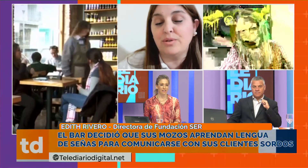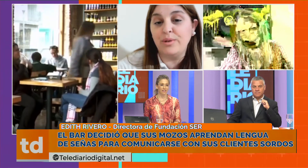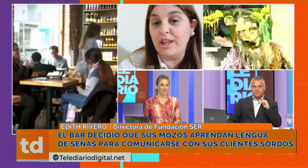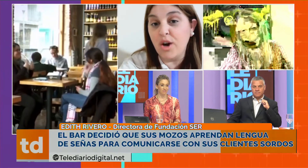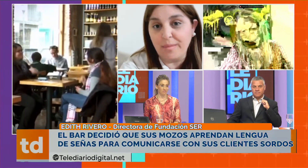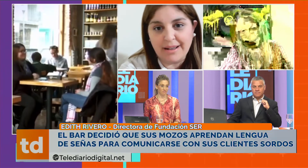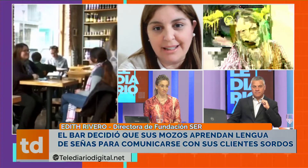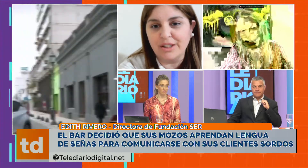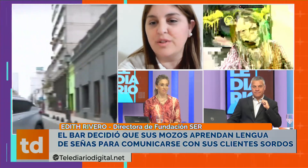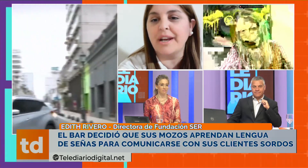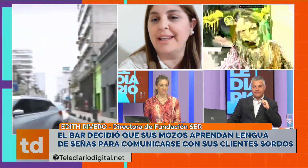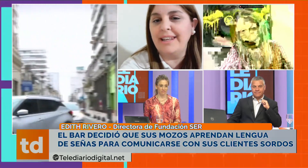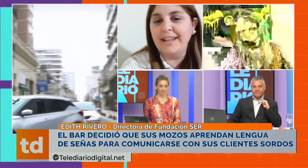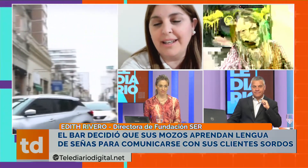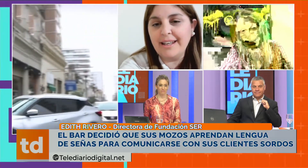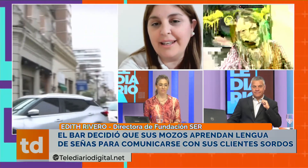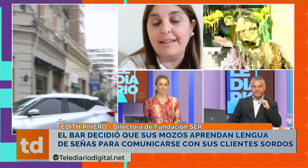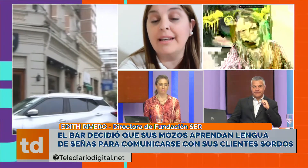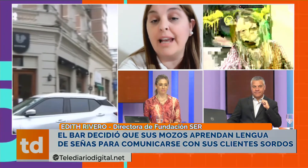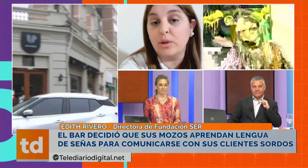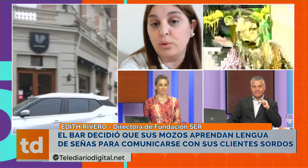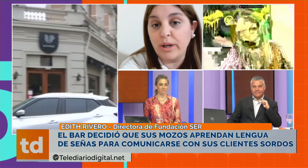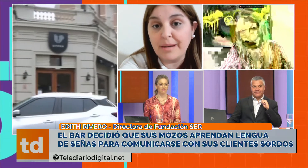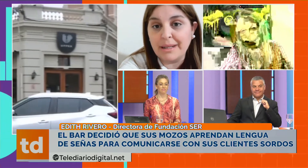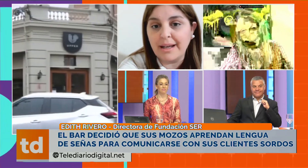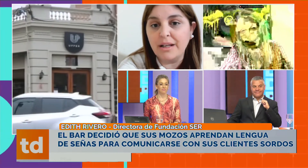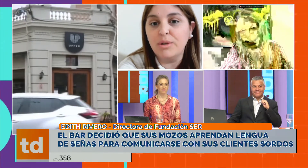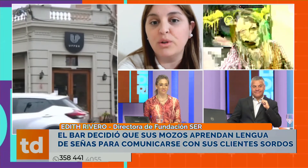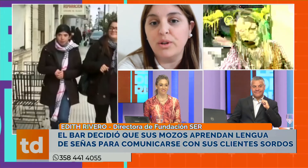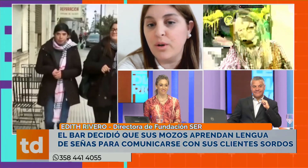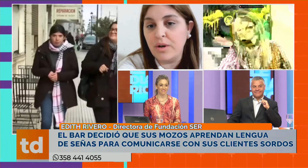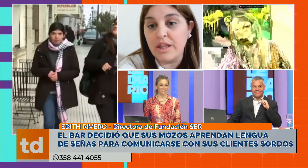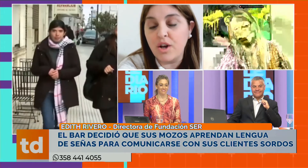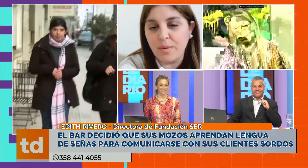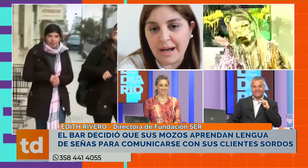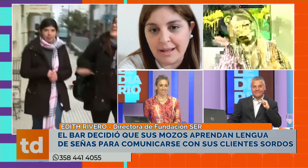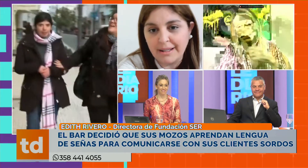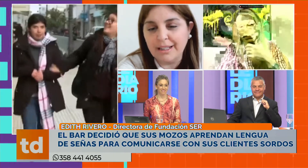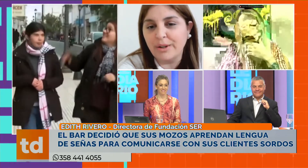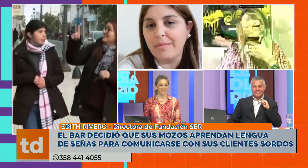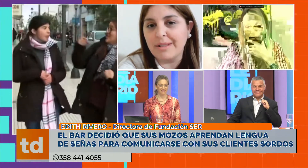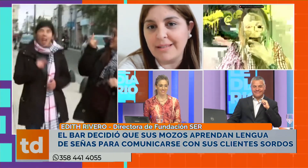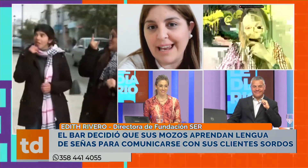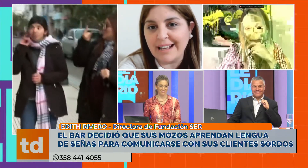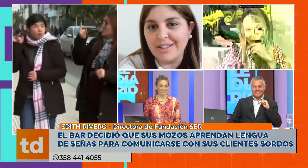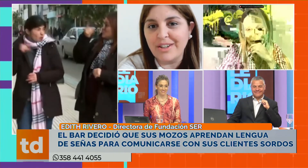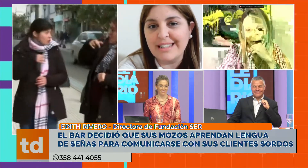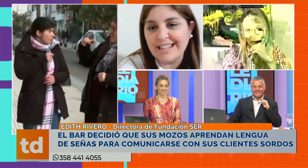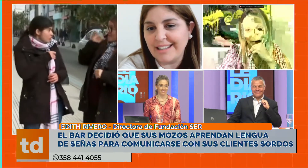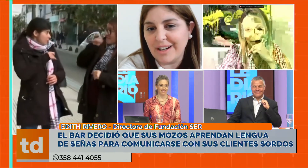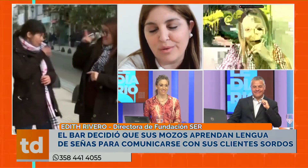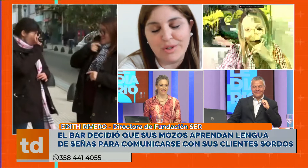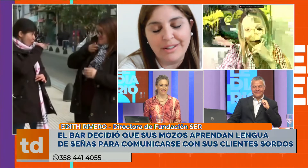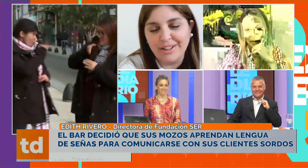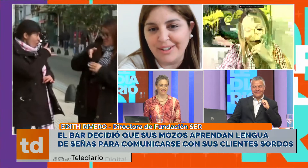Es un idioma, entonces requiere y tiene la estructura gramatical como todo idioma. Esto que vemos a veces las canciones